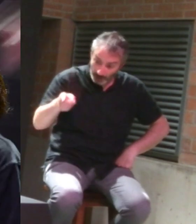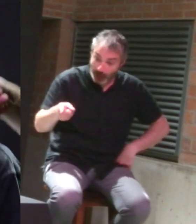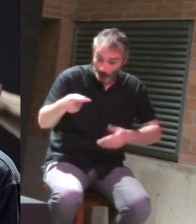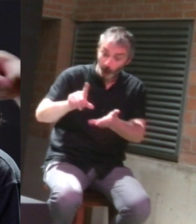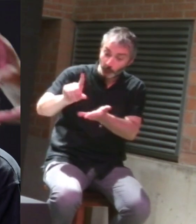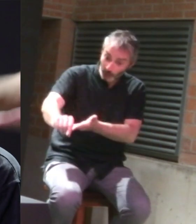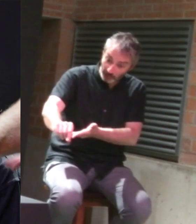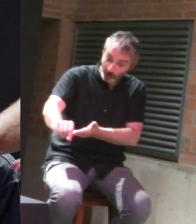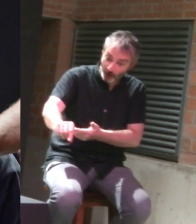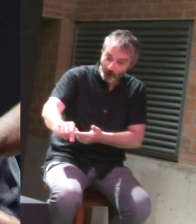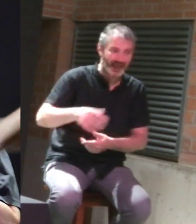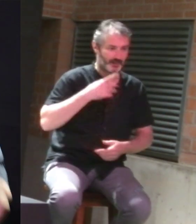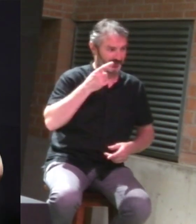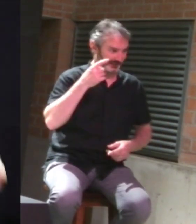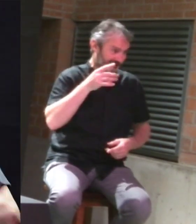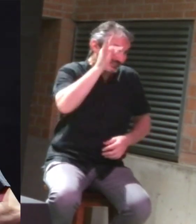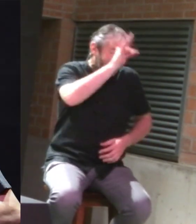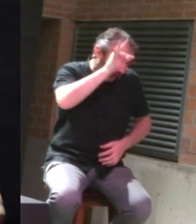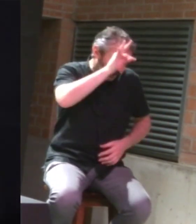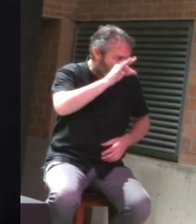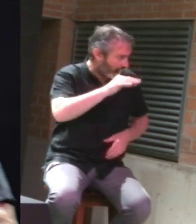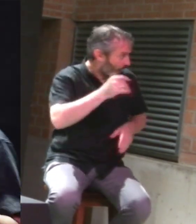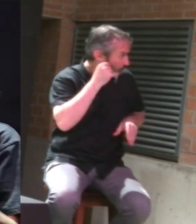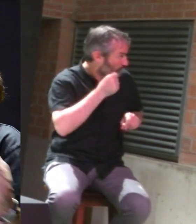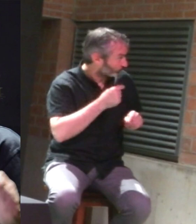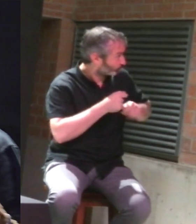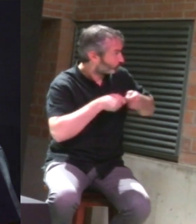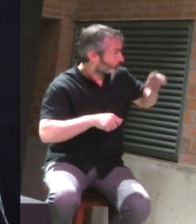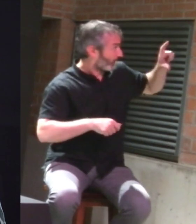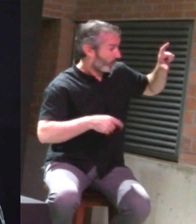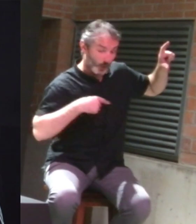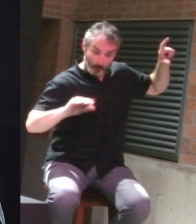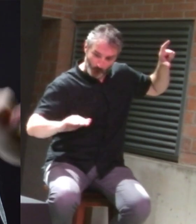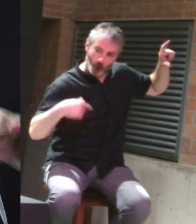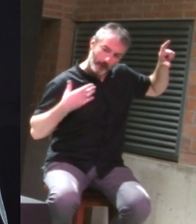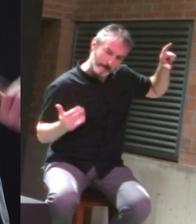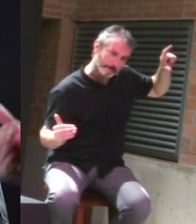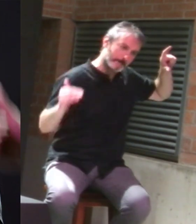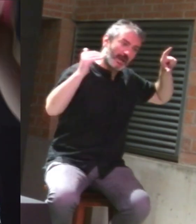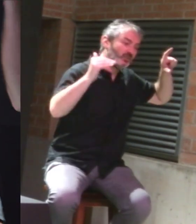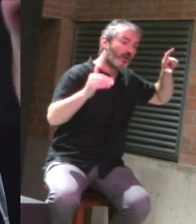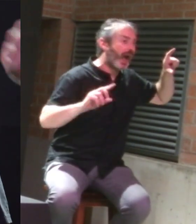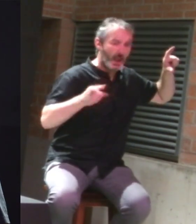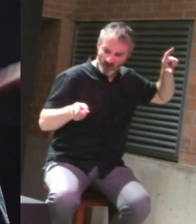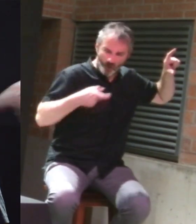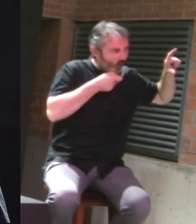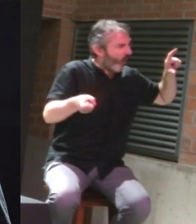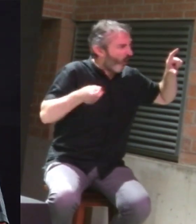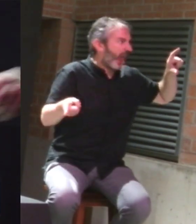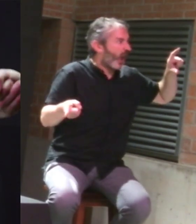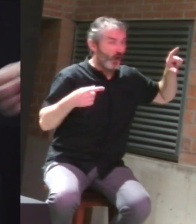que las mujeres corren como nosotros, lo que se planteaban es estas mujeres nos quitan el trabajo. Esta idea